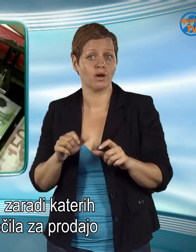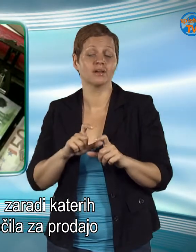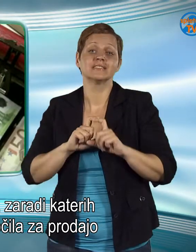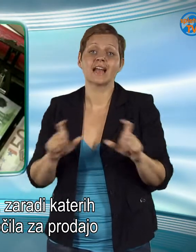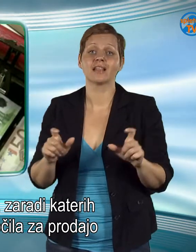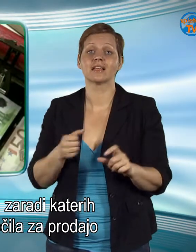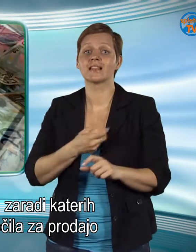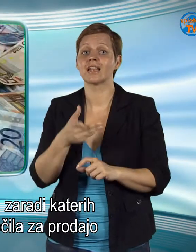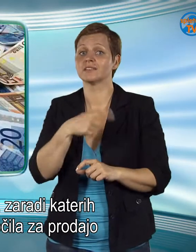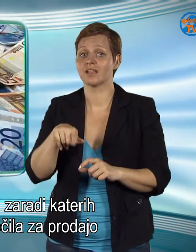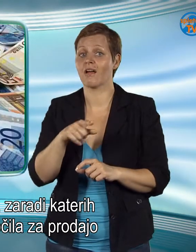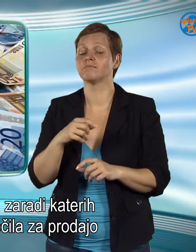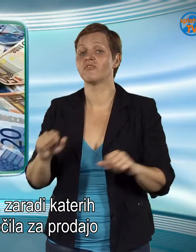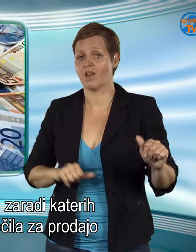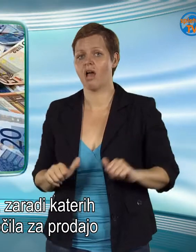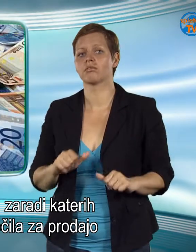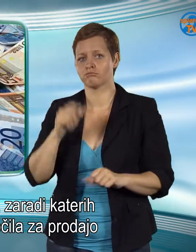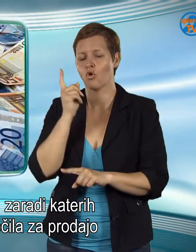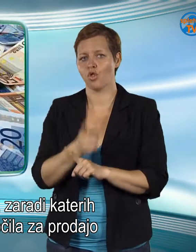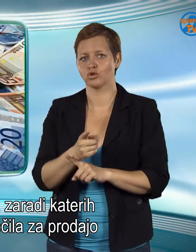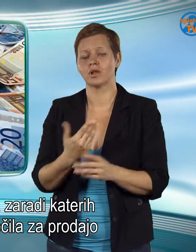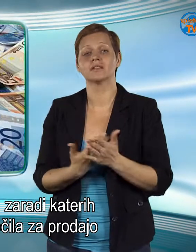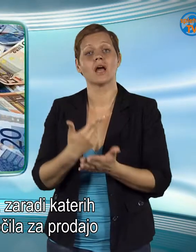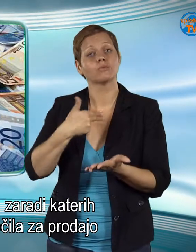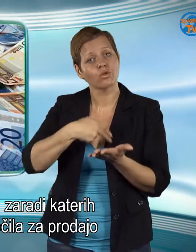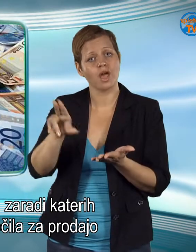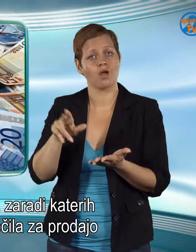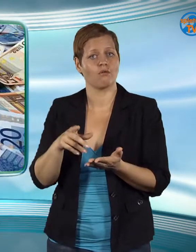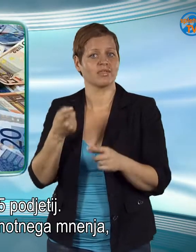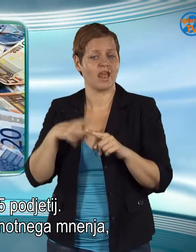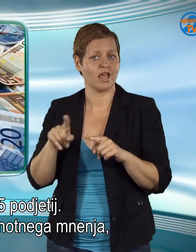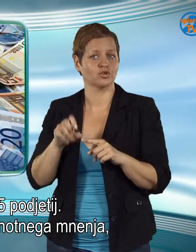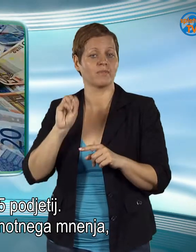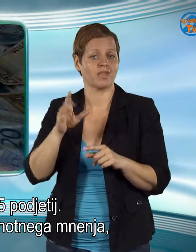katerih se je vlada odločila za prodajo deležev 15 podjetij.